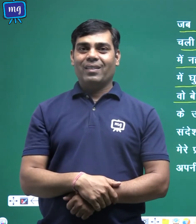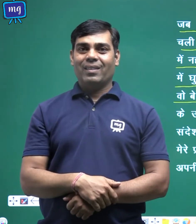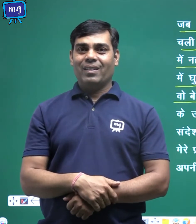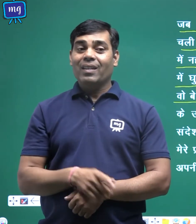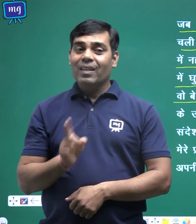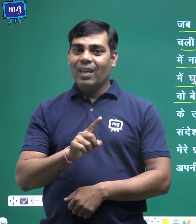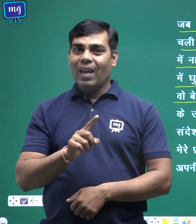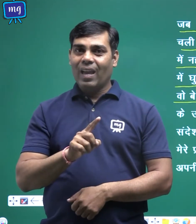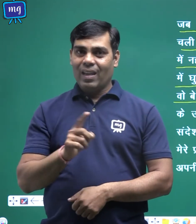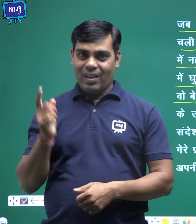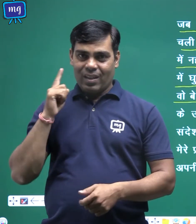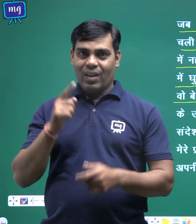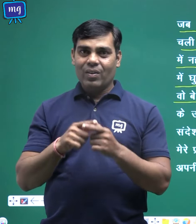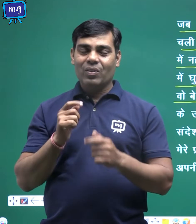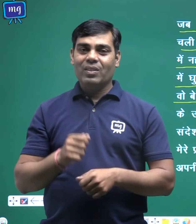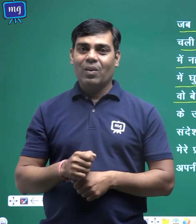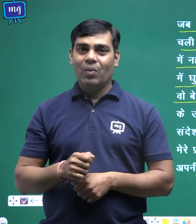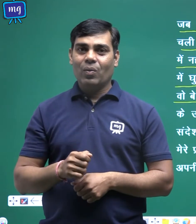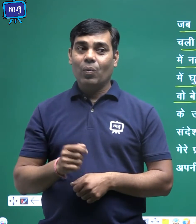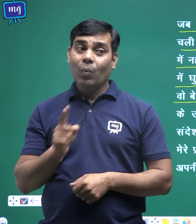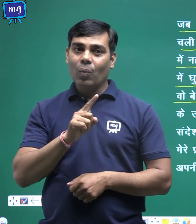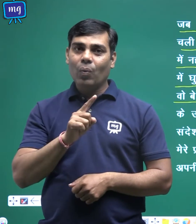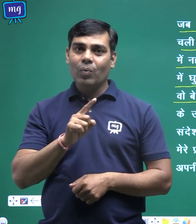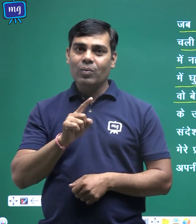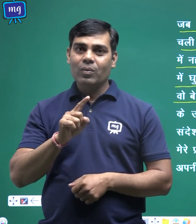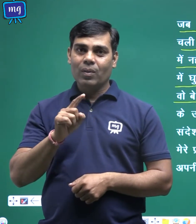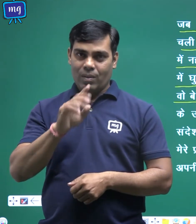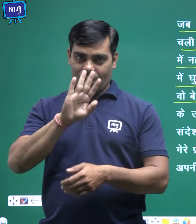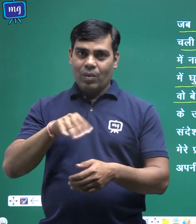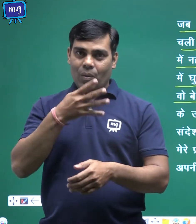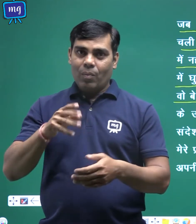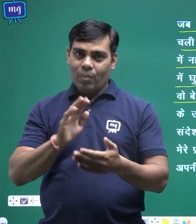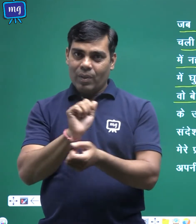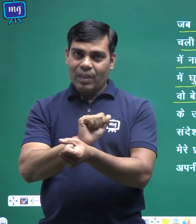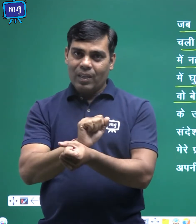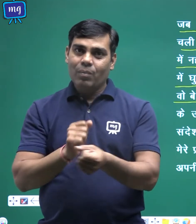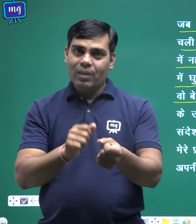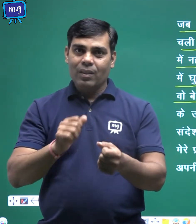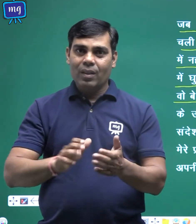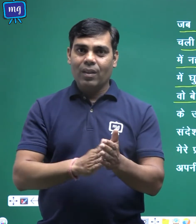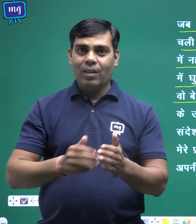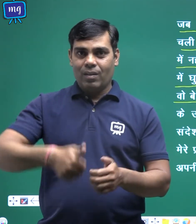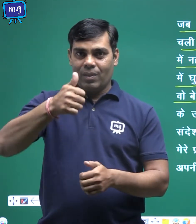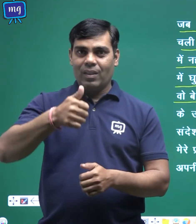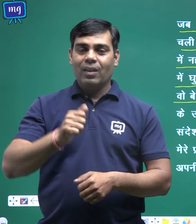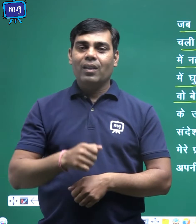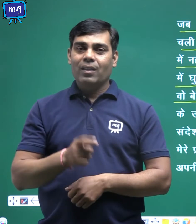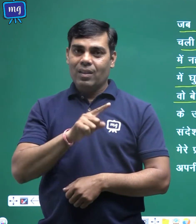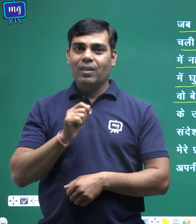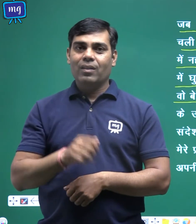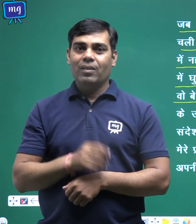यह सुझाव उस बंदी मंत्री ने दिया था या उस लड़के ने दिया